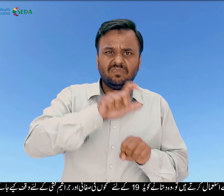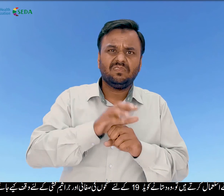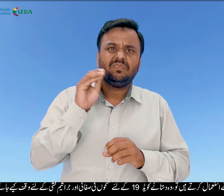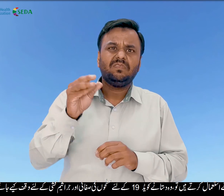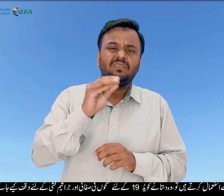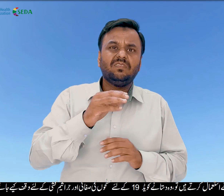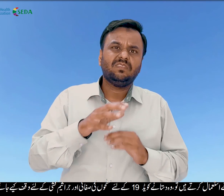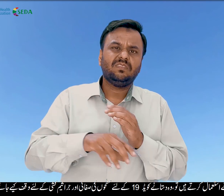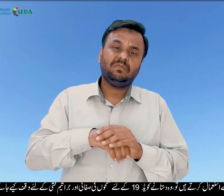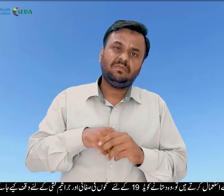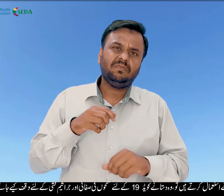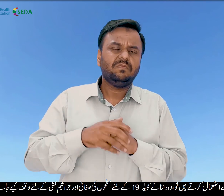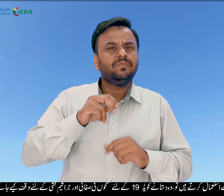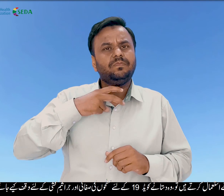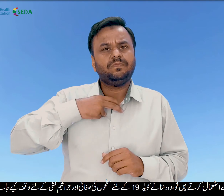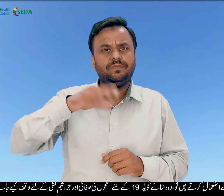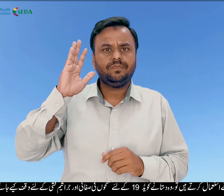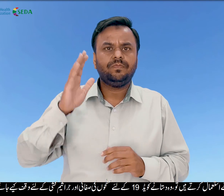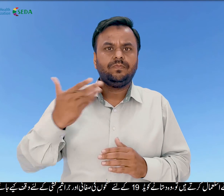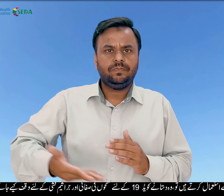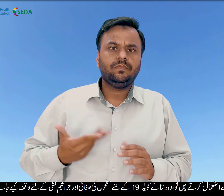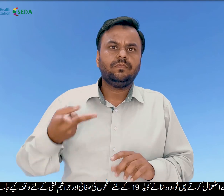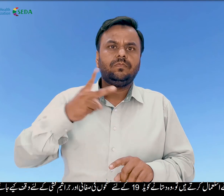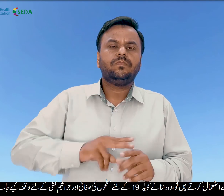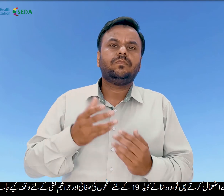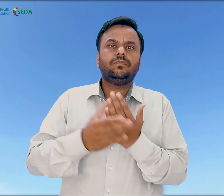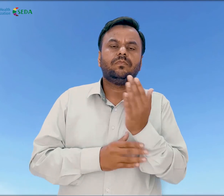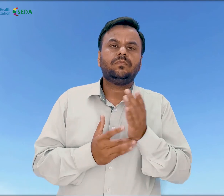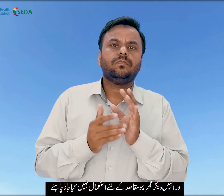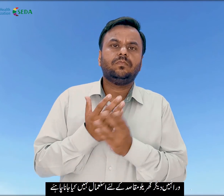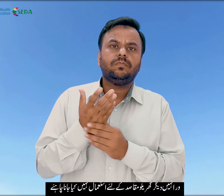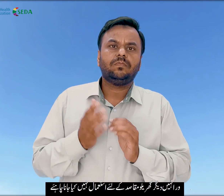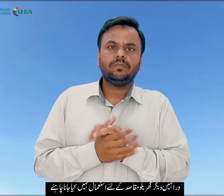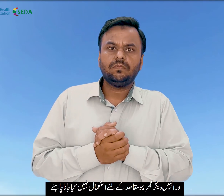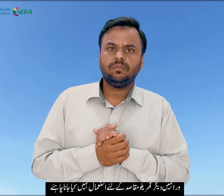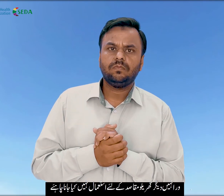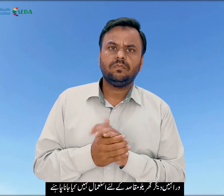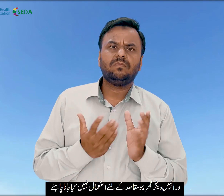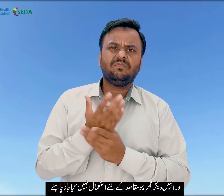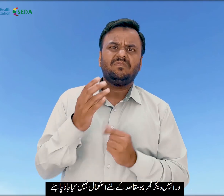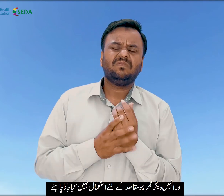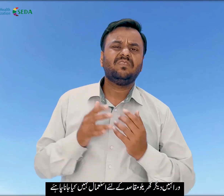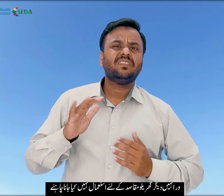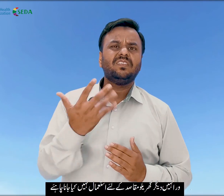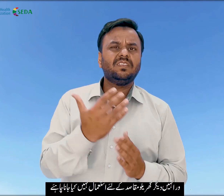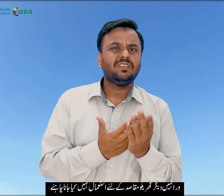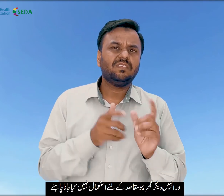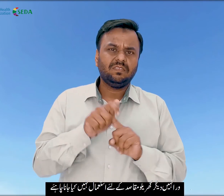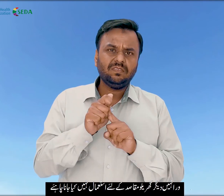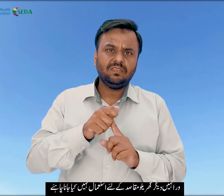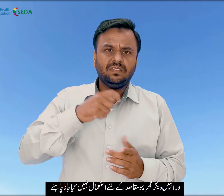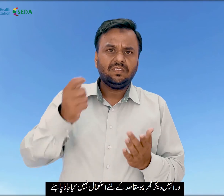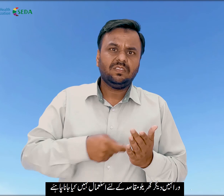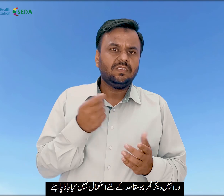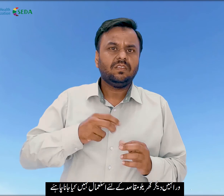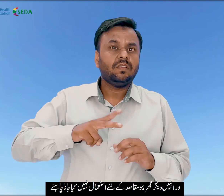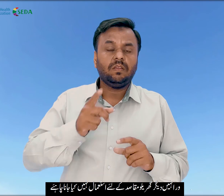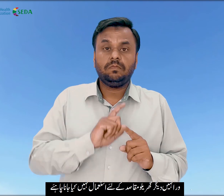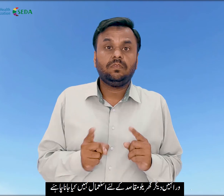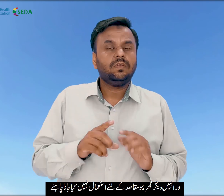کے لیے وقف کیے جانے چاہیے اور انہیں دیگر گھریلو مقاصد کے لیے استعمال نہیں کیا